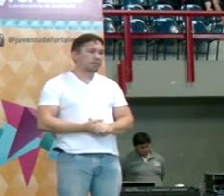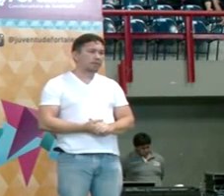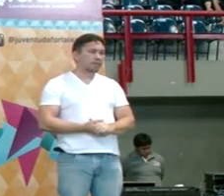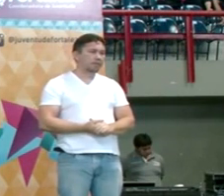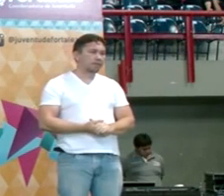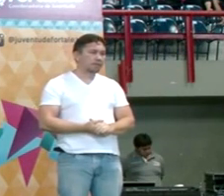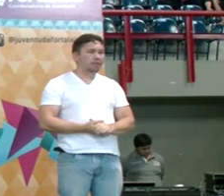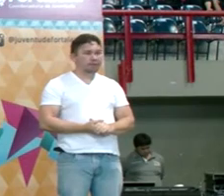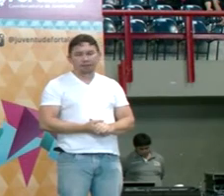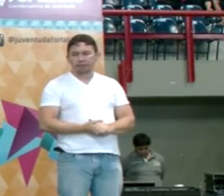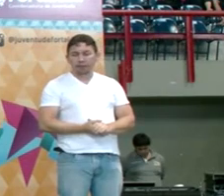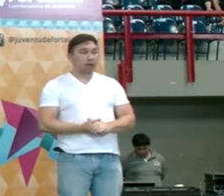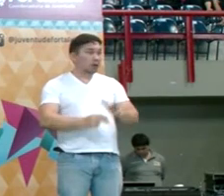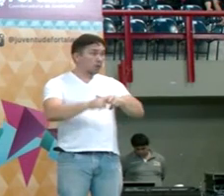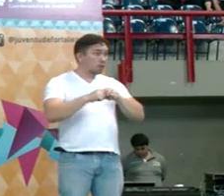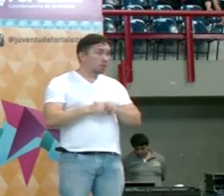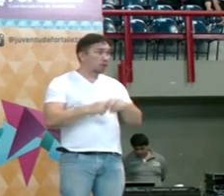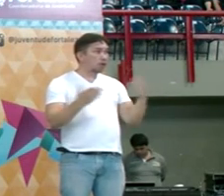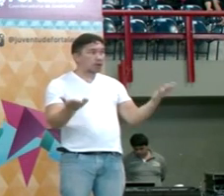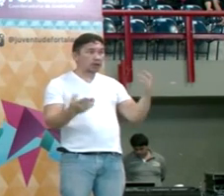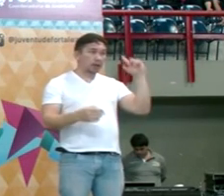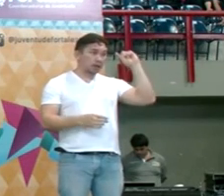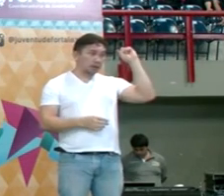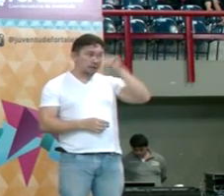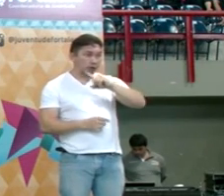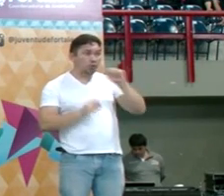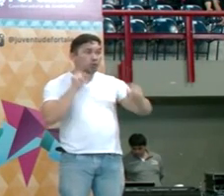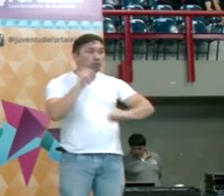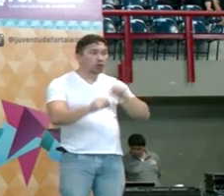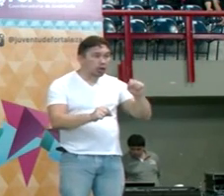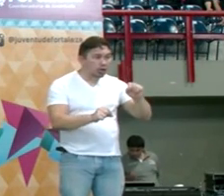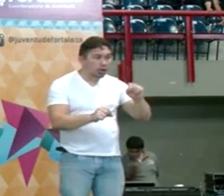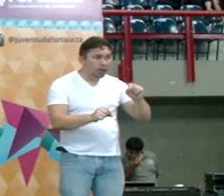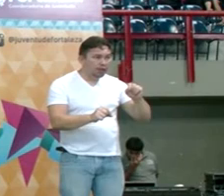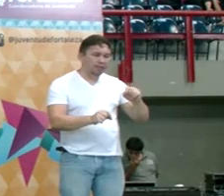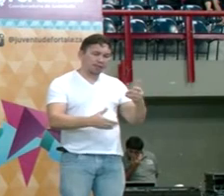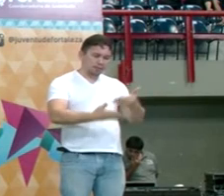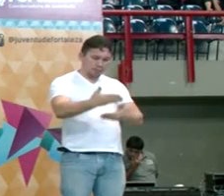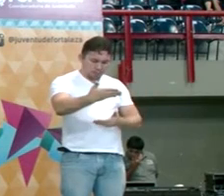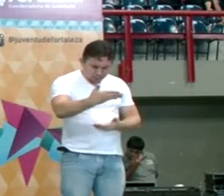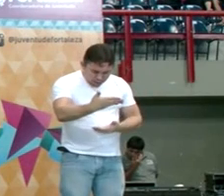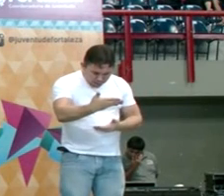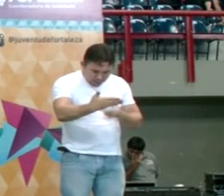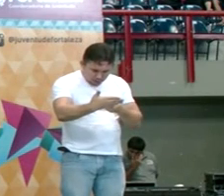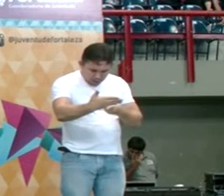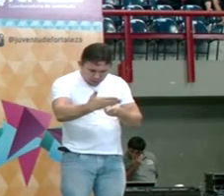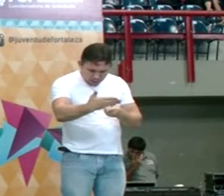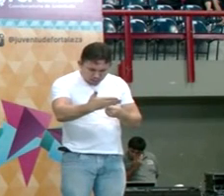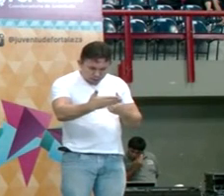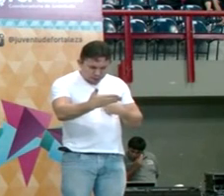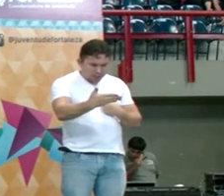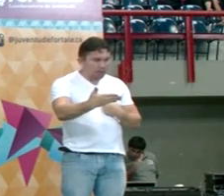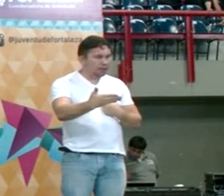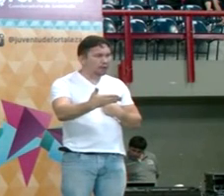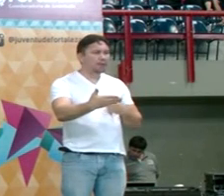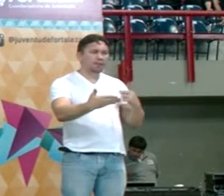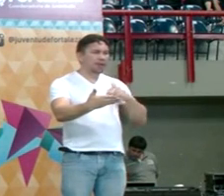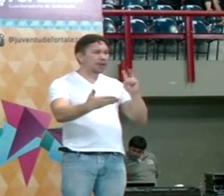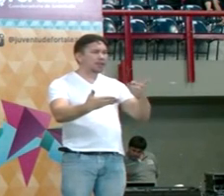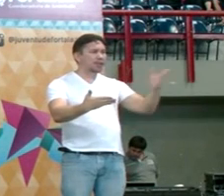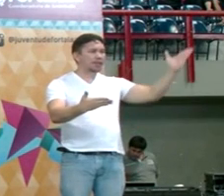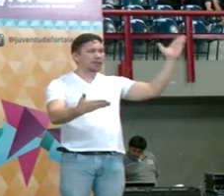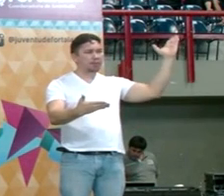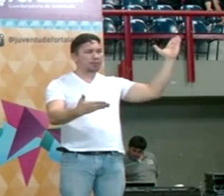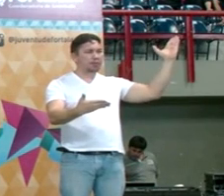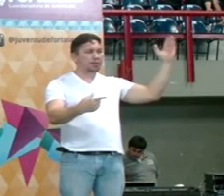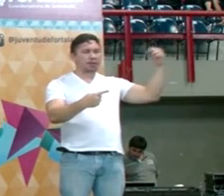cada prova, tá? Então assim, dificilmente você vai encontrar uma prova que não cobre essas 3 ideias: média